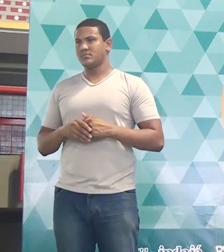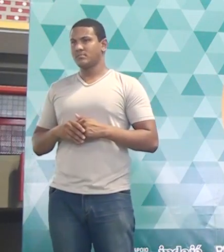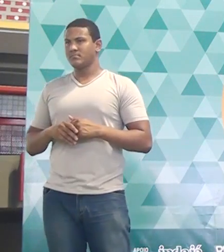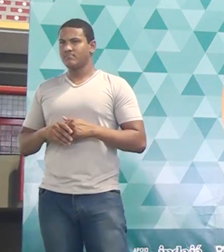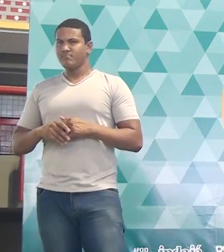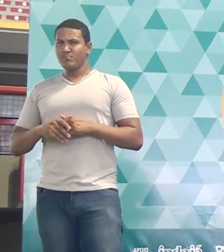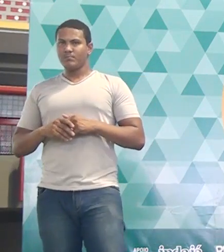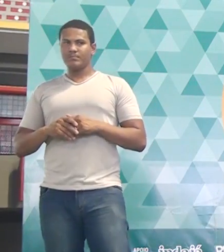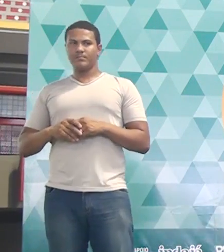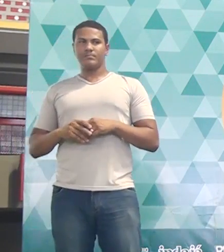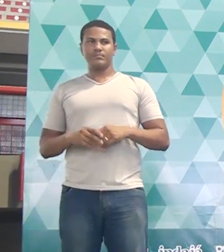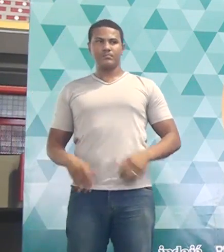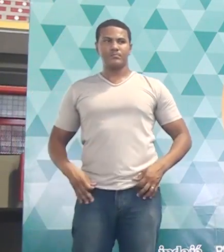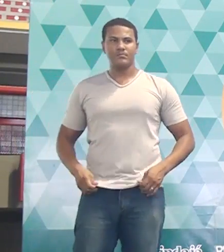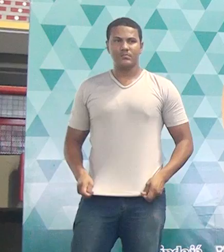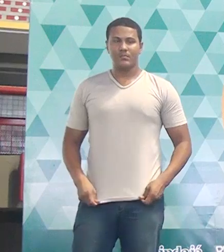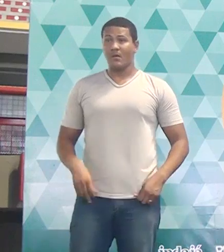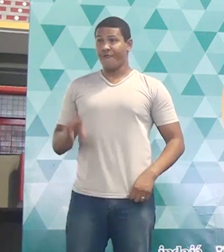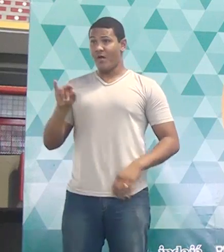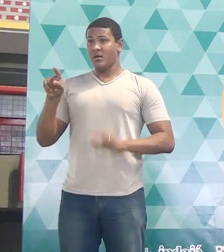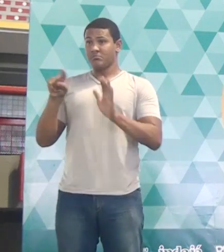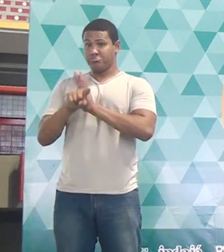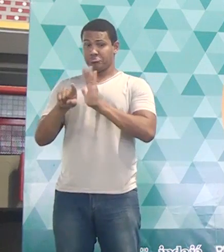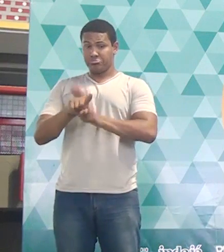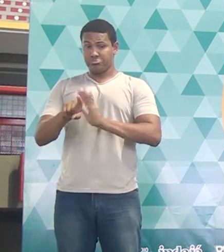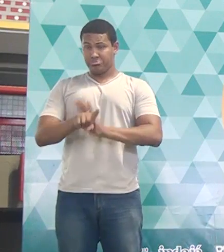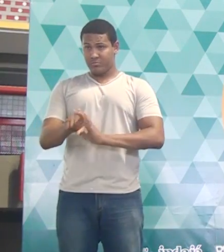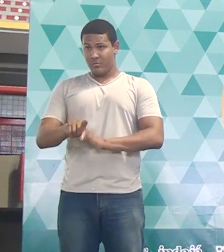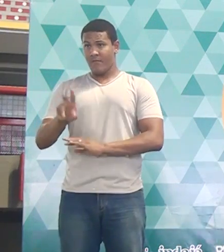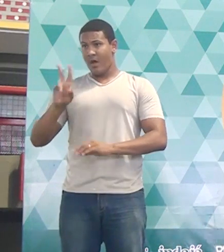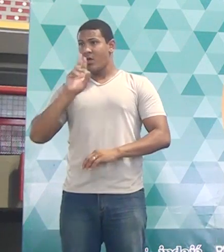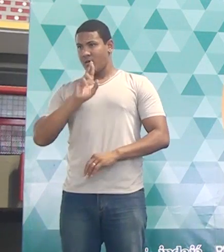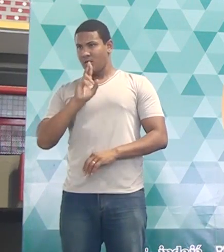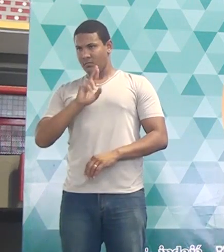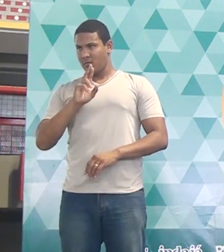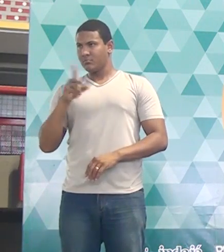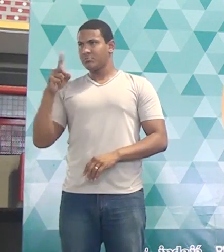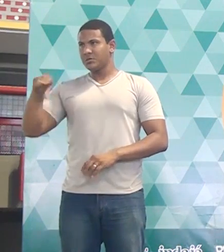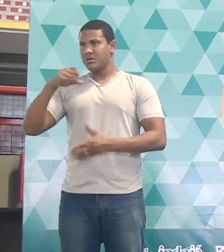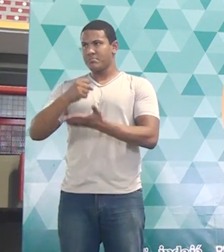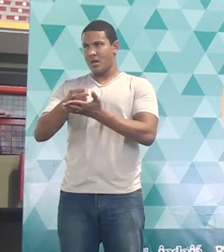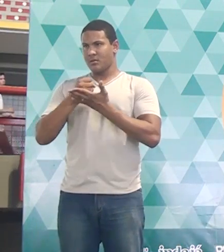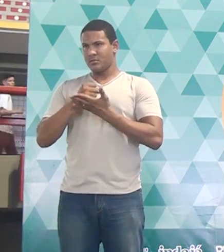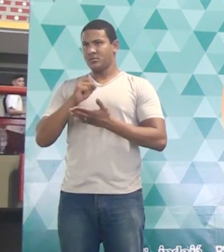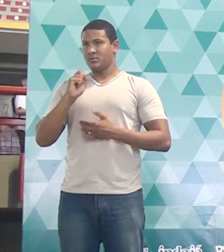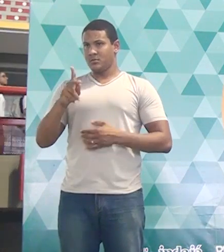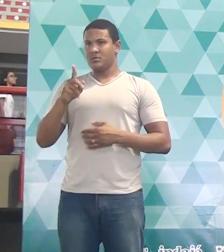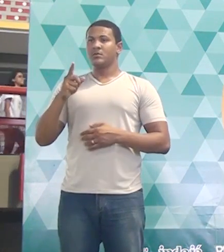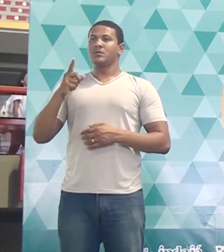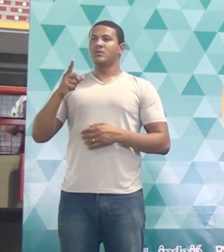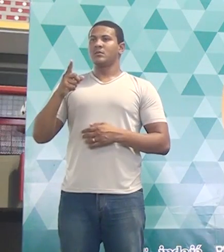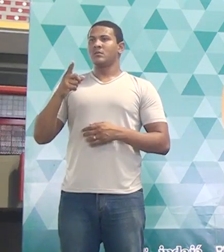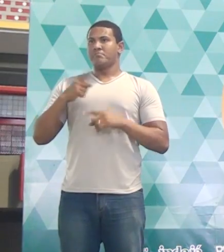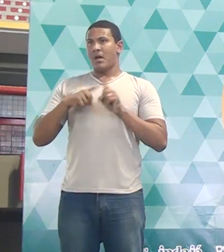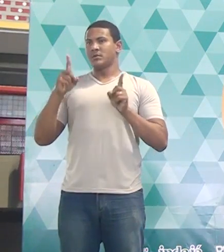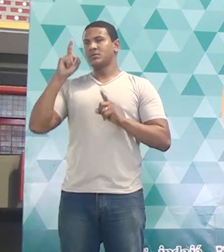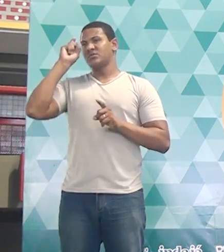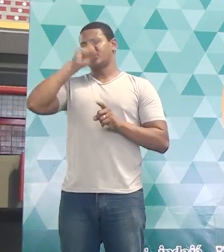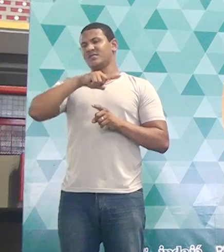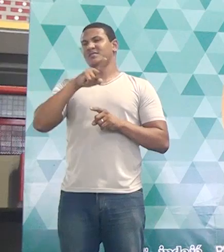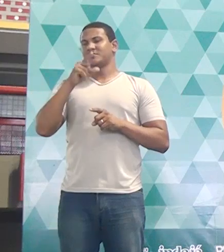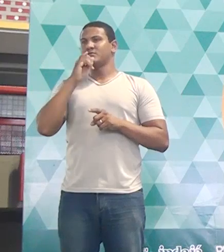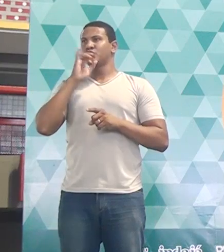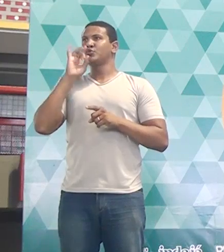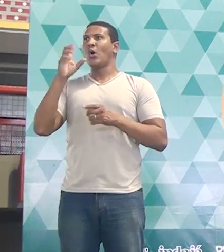Bom, eu vou resolver com vocês aqui algumas questões que falem sobre bases. Mas como eu disse, é muito difícil uma questão que fale só sobre